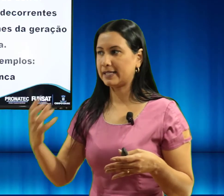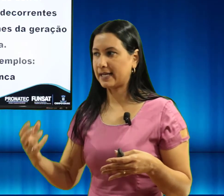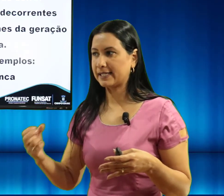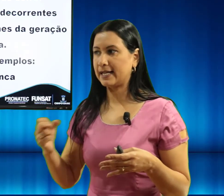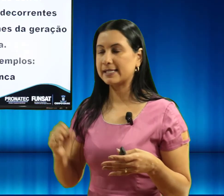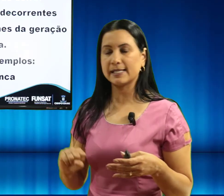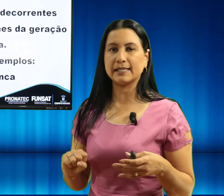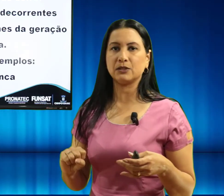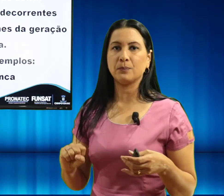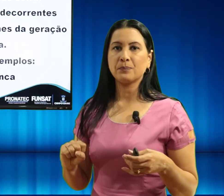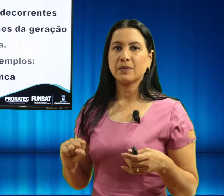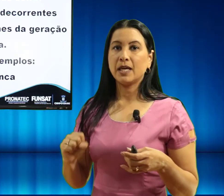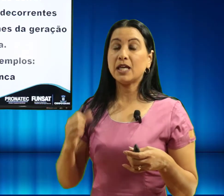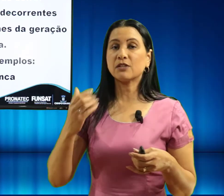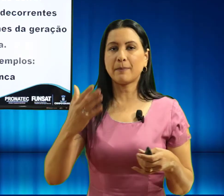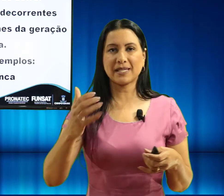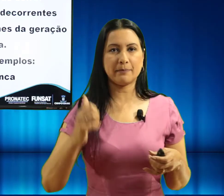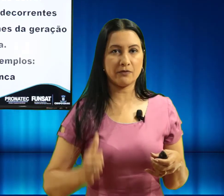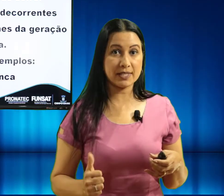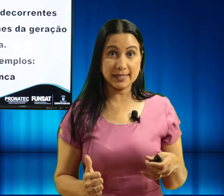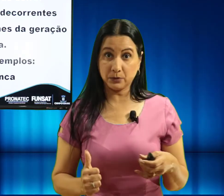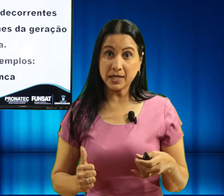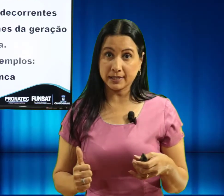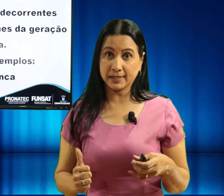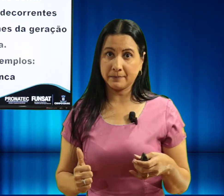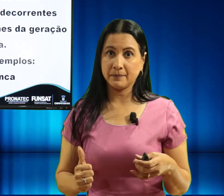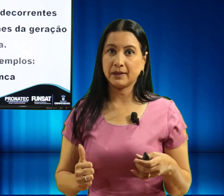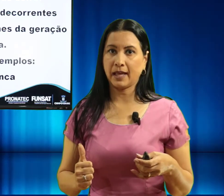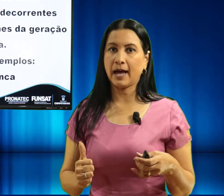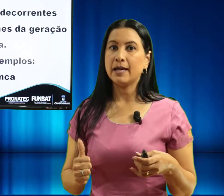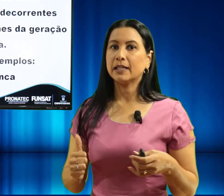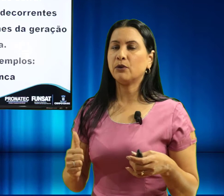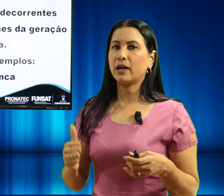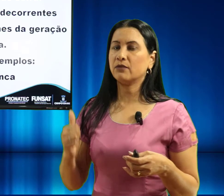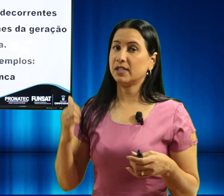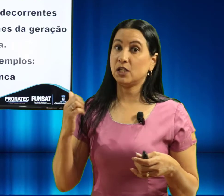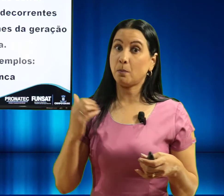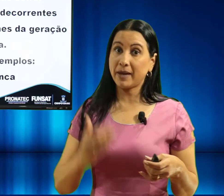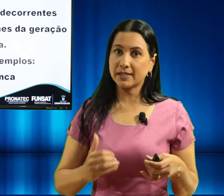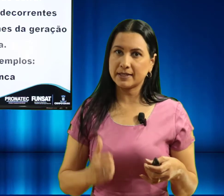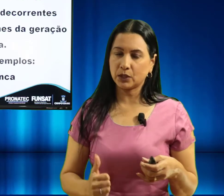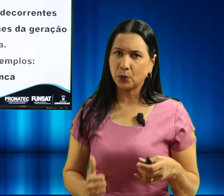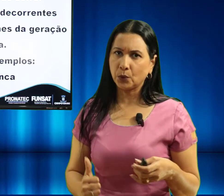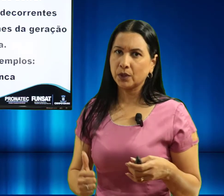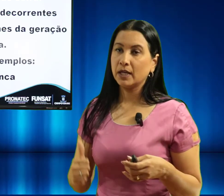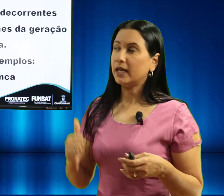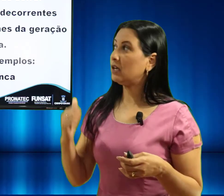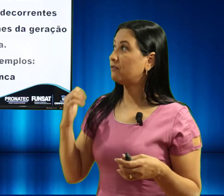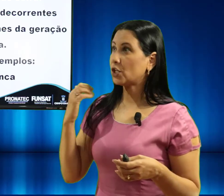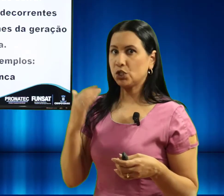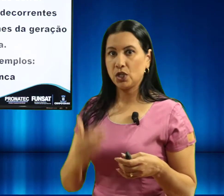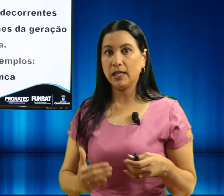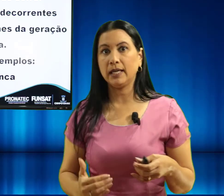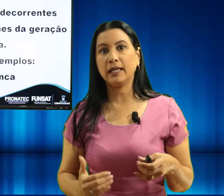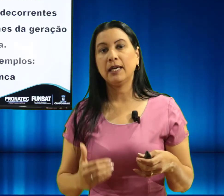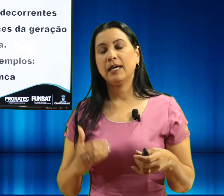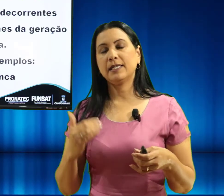está sinalizando, isso vai passar para você segurança. Tá? Então, eu quero que você seja um pesquisador, investigue, isso é